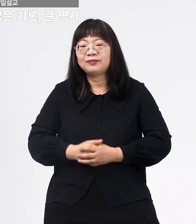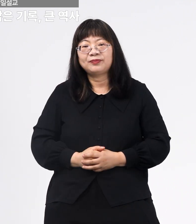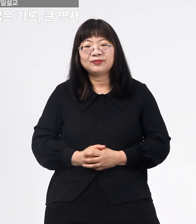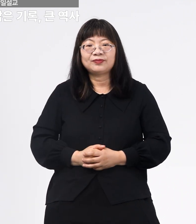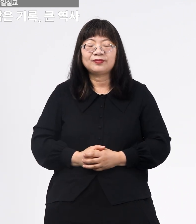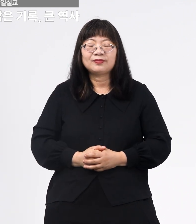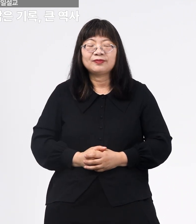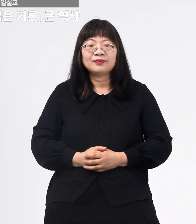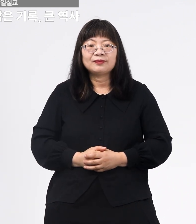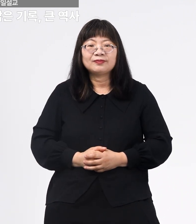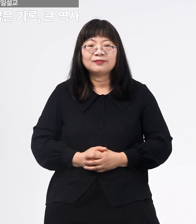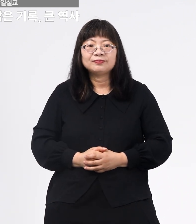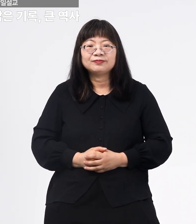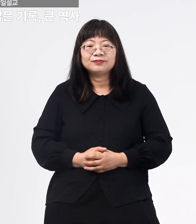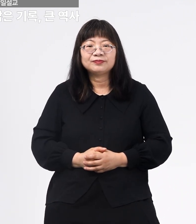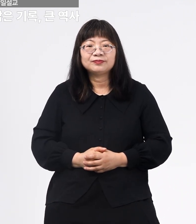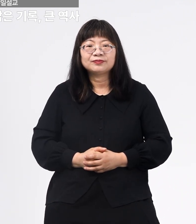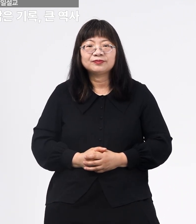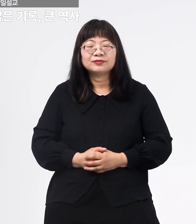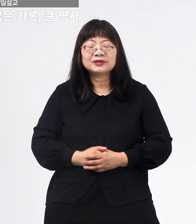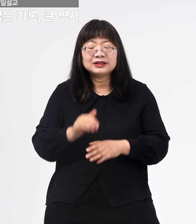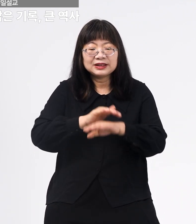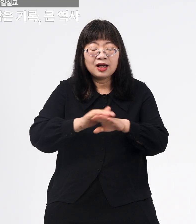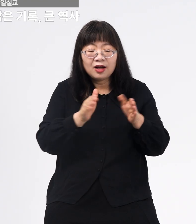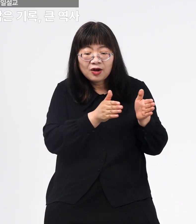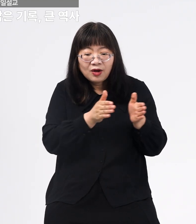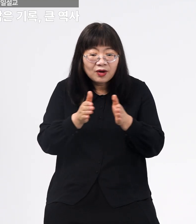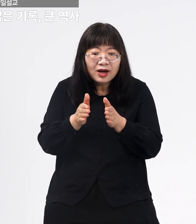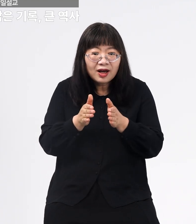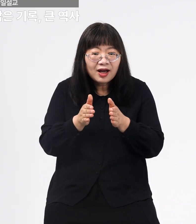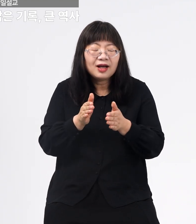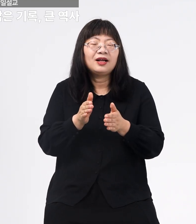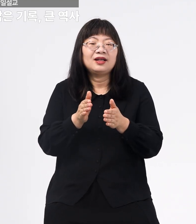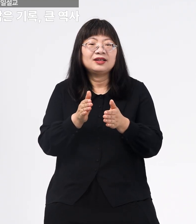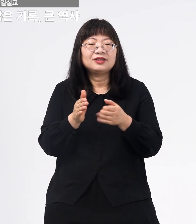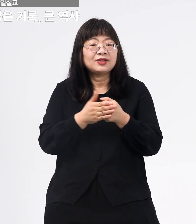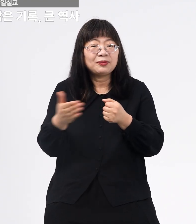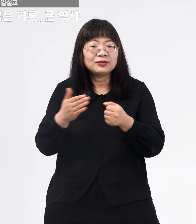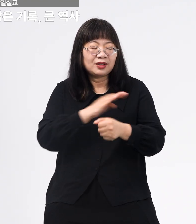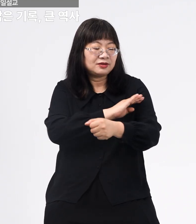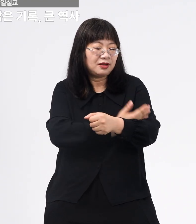뜻이 되냐면 잘 준비된 게 자격이 아니에요.